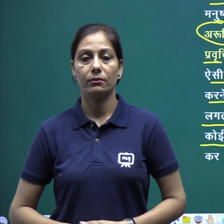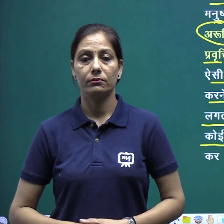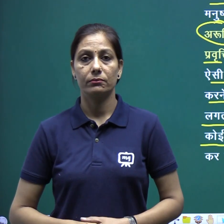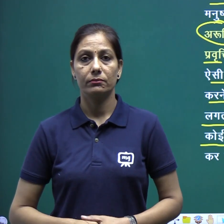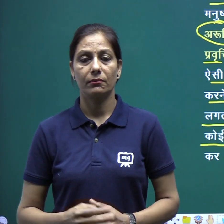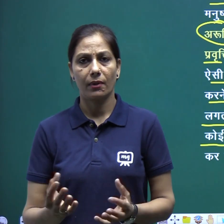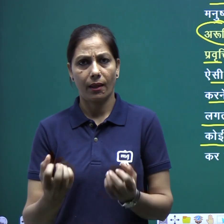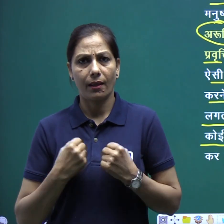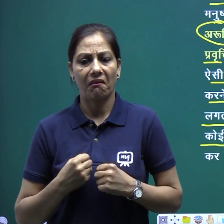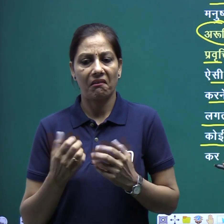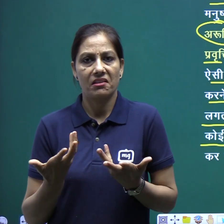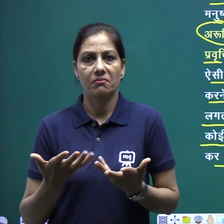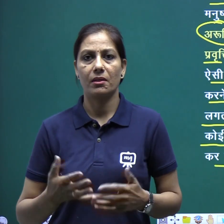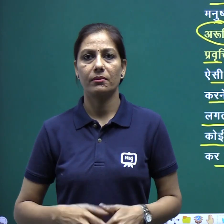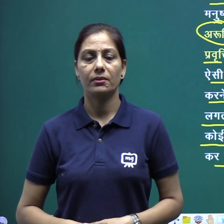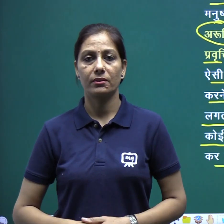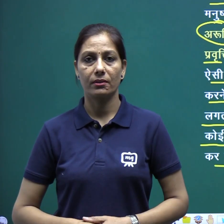कैसे प्राप्त कर सकता है।